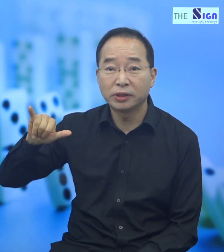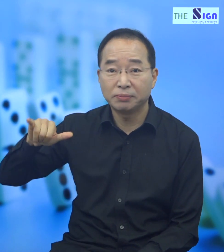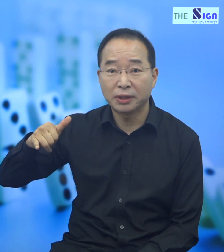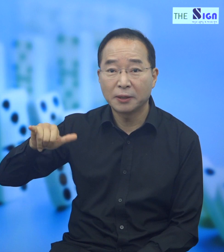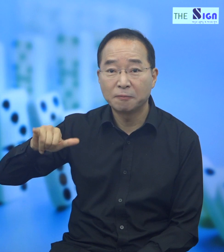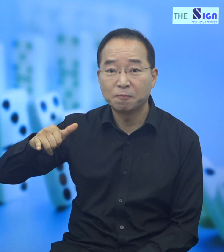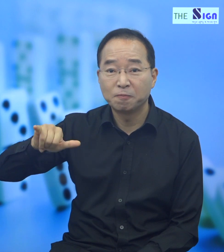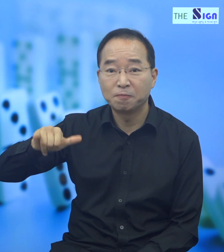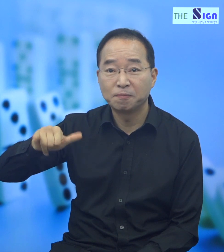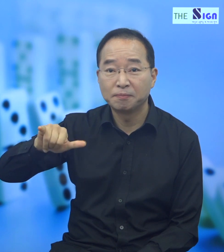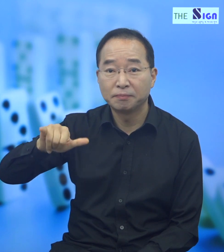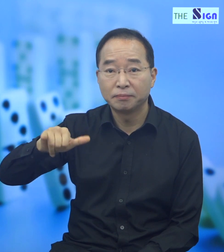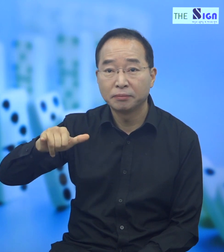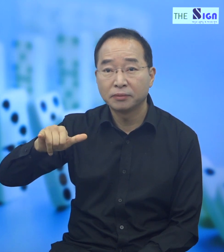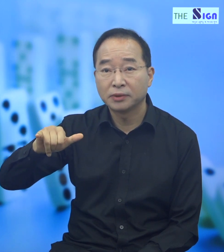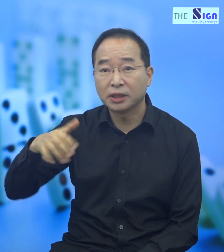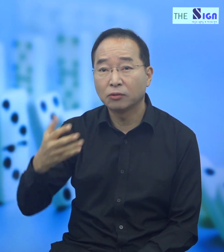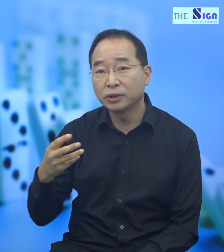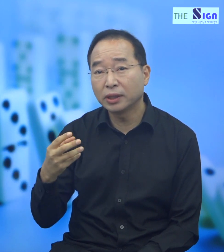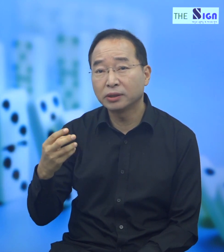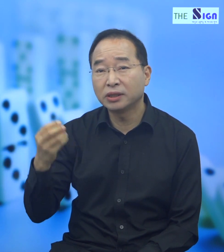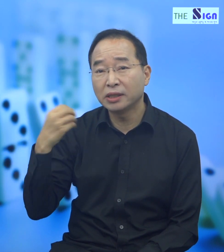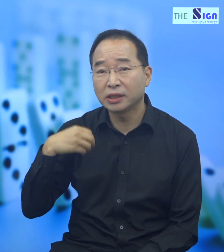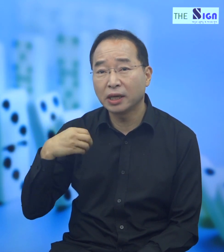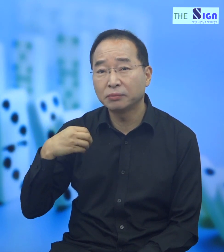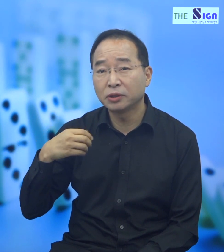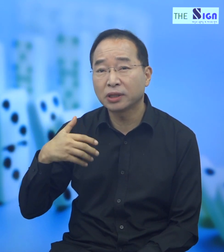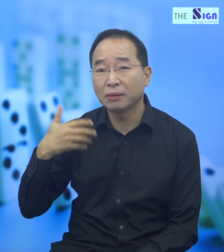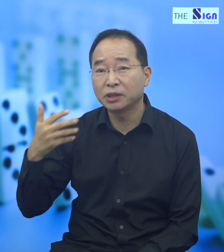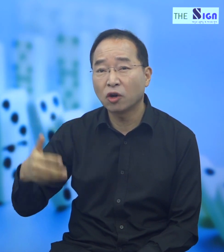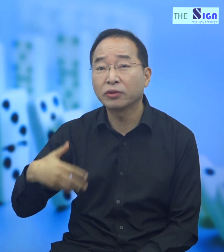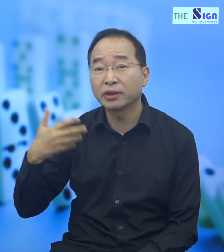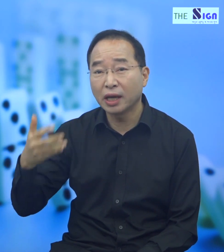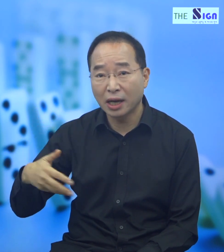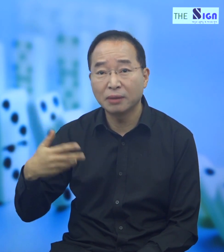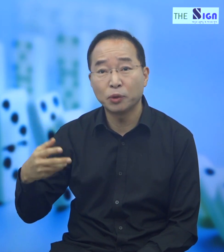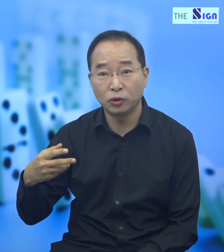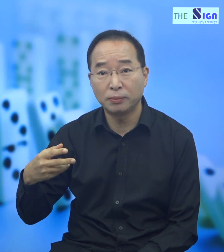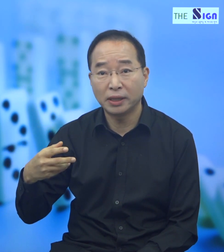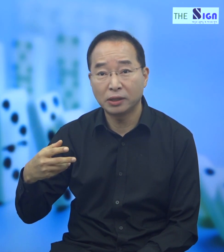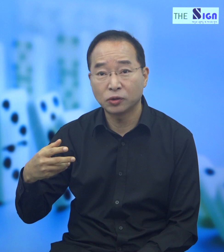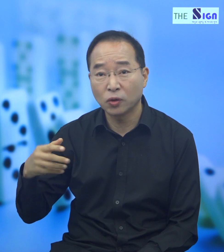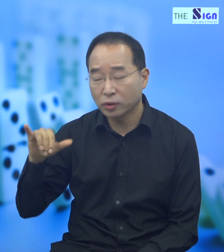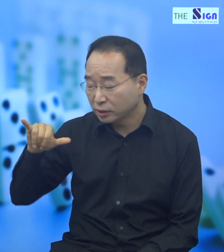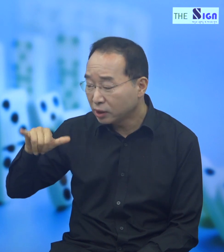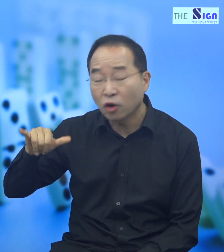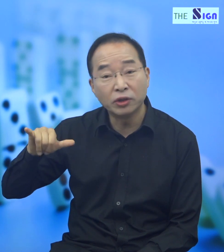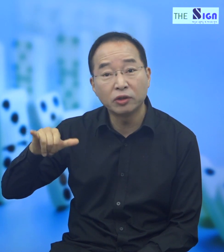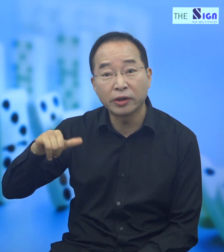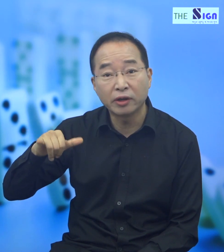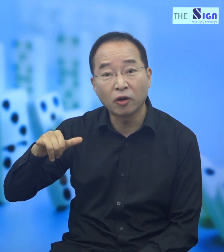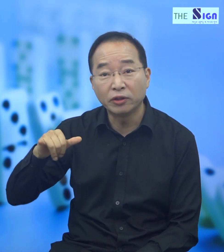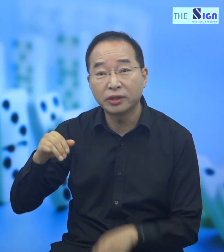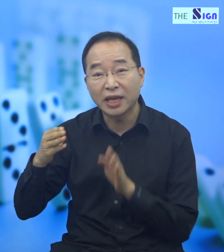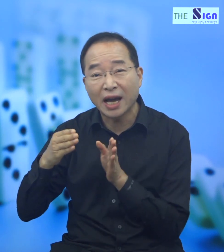씁니다. 자, 우리가 지난 시간에 보면서 사람들이 걷다라는 표현들을 많이 했죠. 그래서 이 걷는 거예요. 걷는데